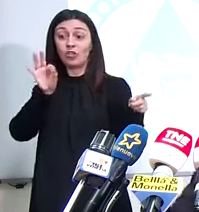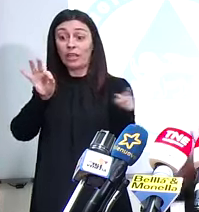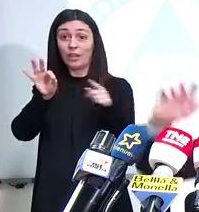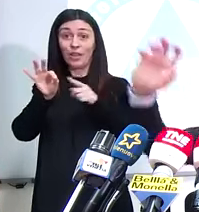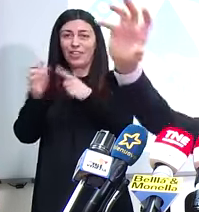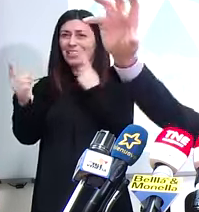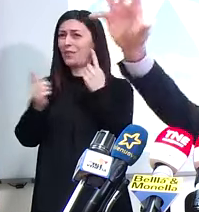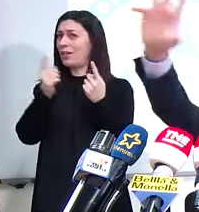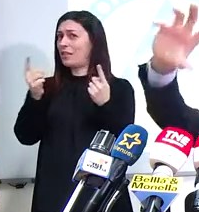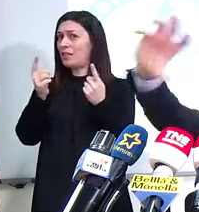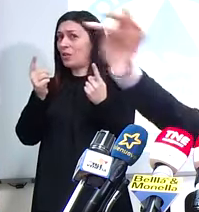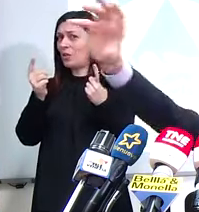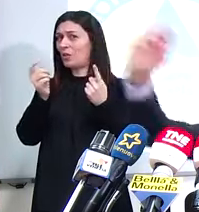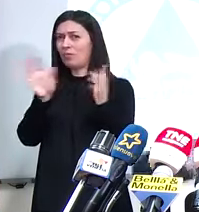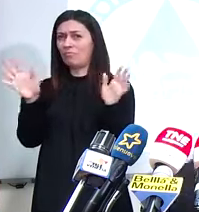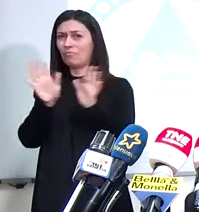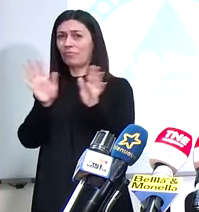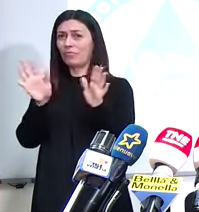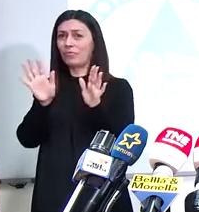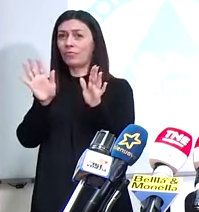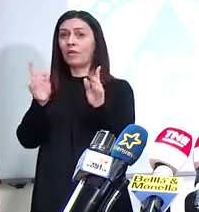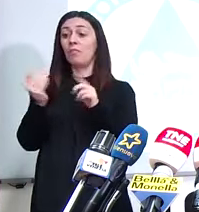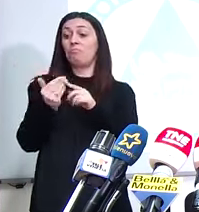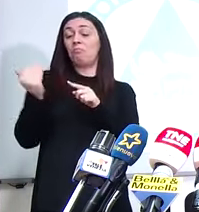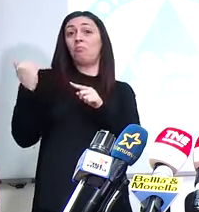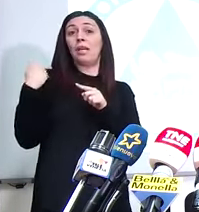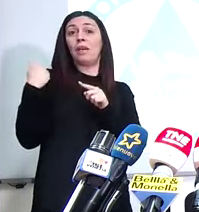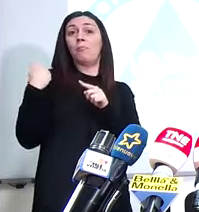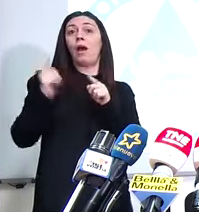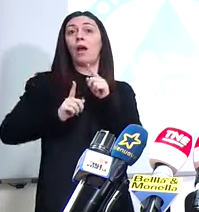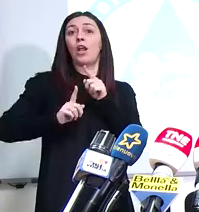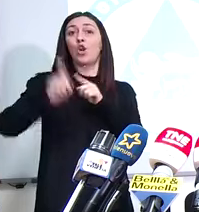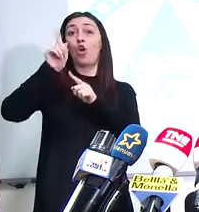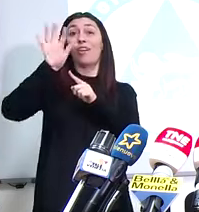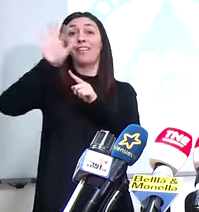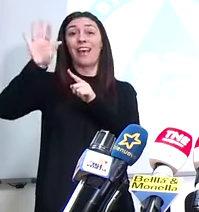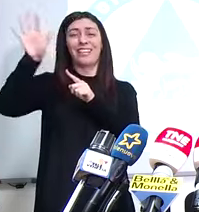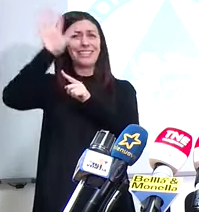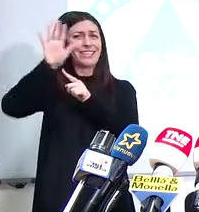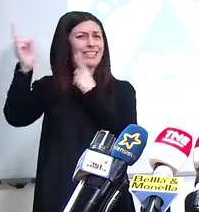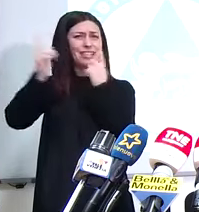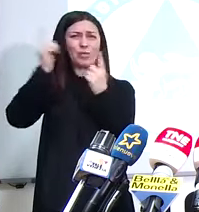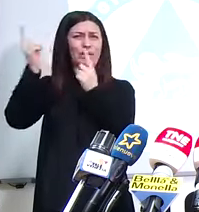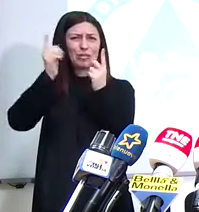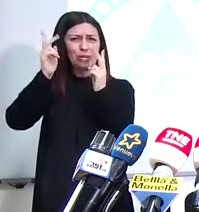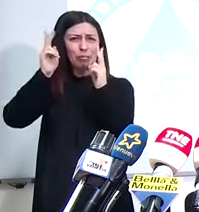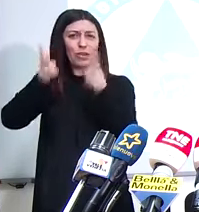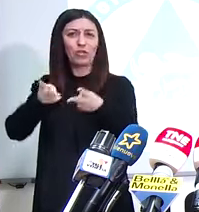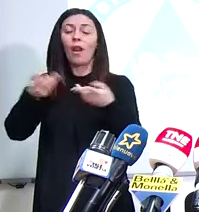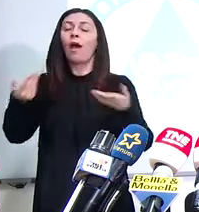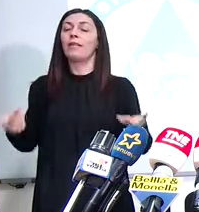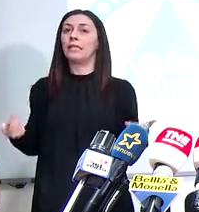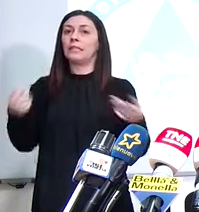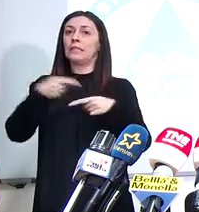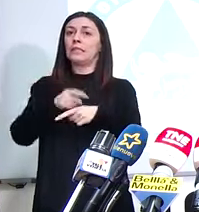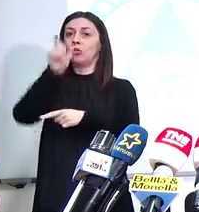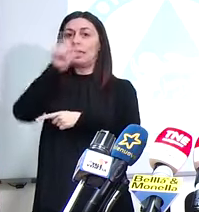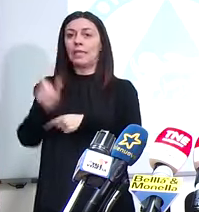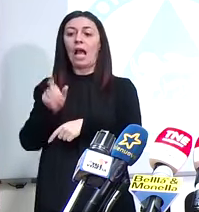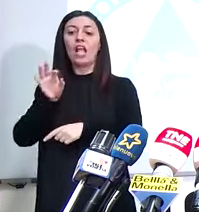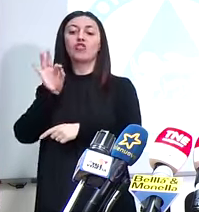avevamo il bacino del nord est adesso il centro italia è sotto pressione per una grossa infezione avete visto i